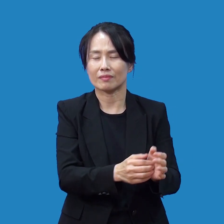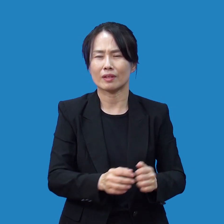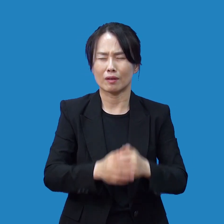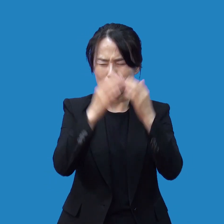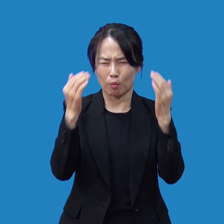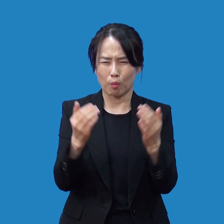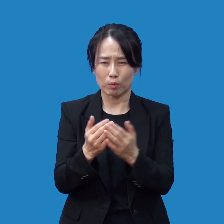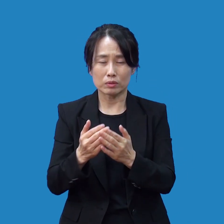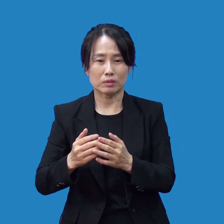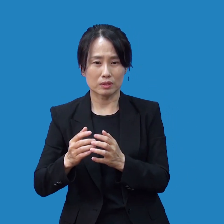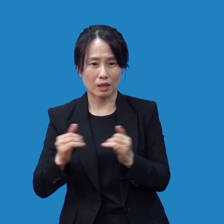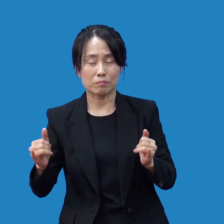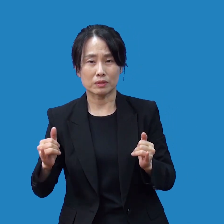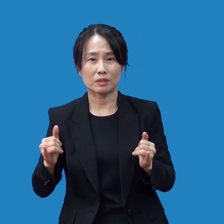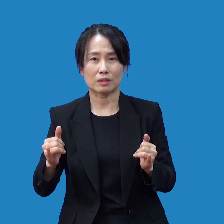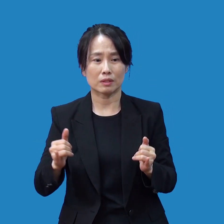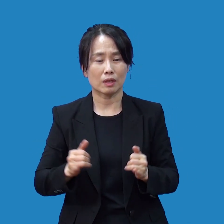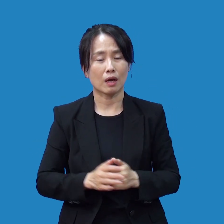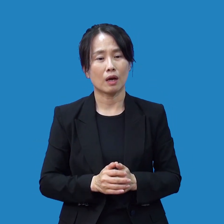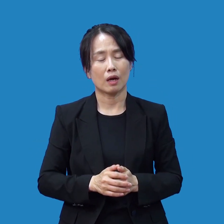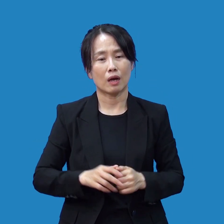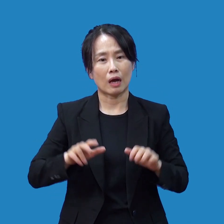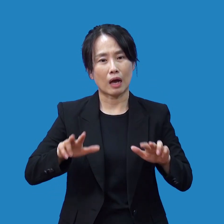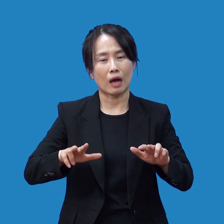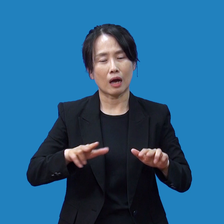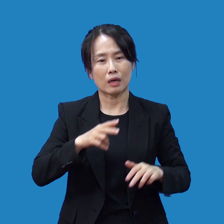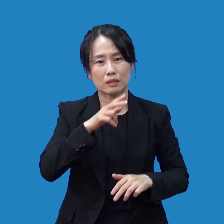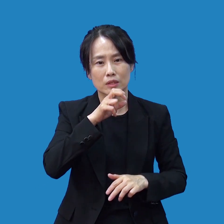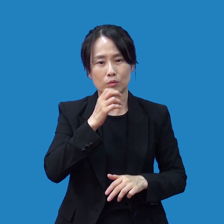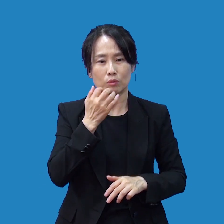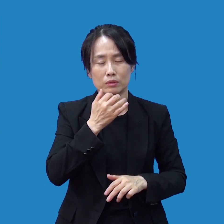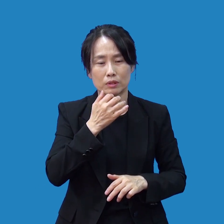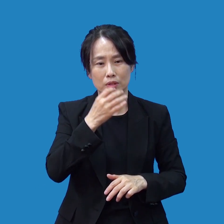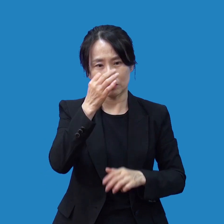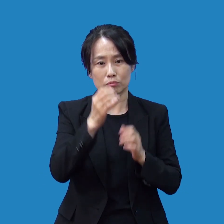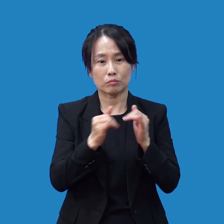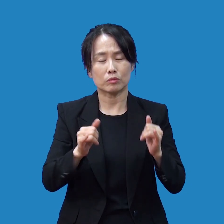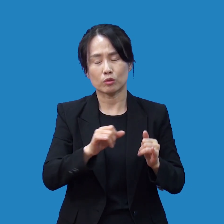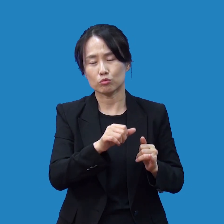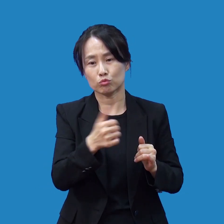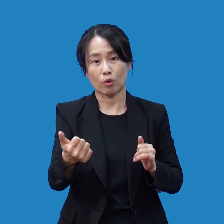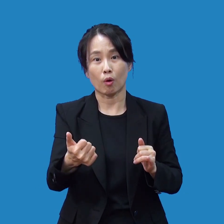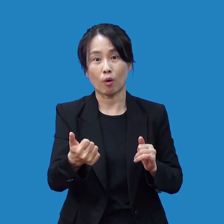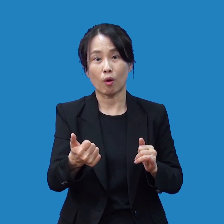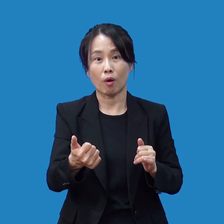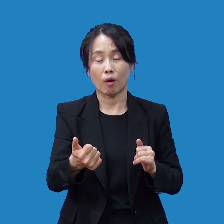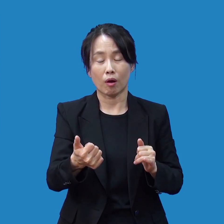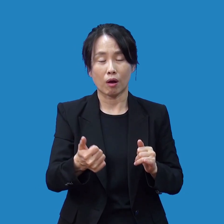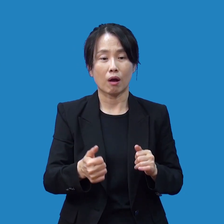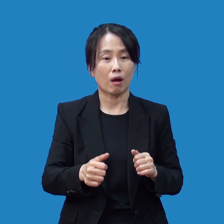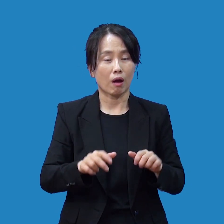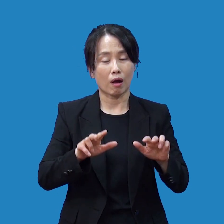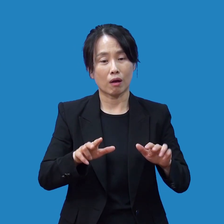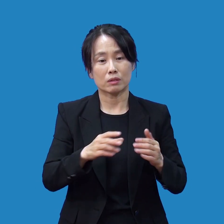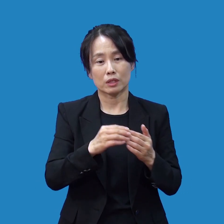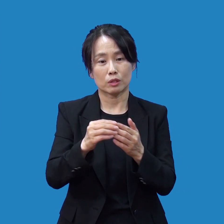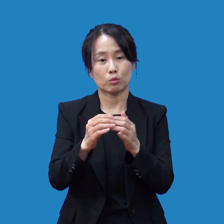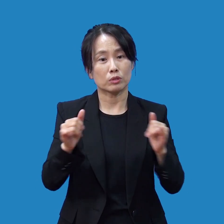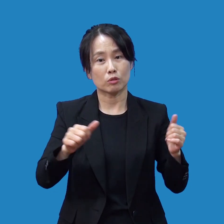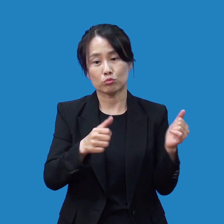원정대 사람들이 이 간달프가 이제는 죽었다. 그러면 인도자가 죽어버린 거니까 이제는 이제 산산조각이